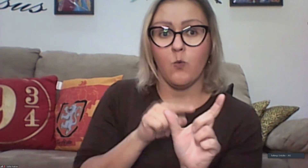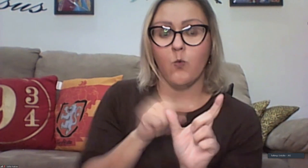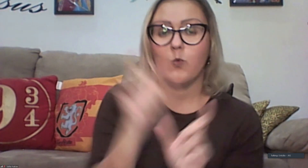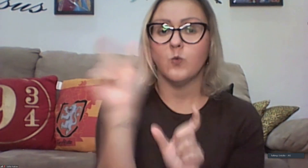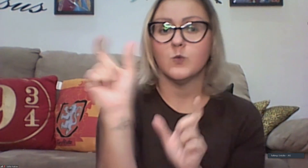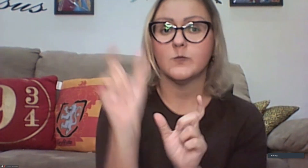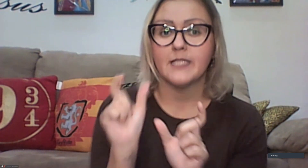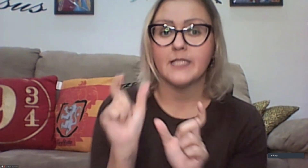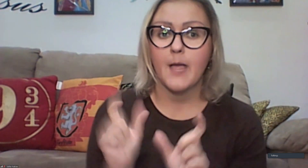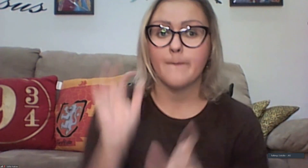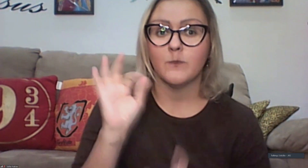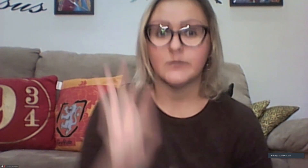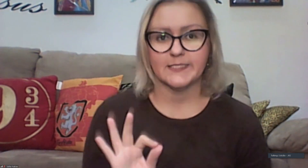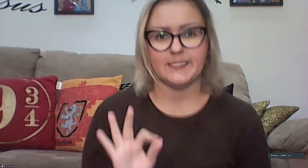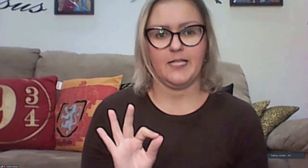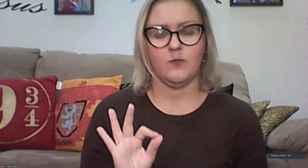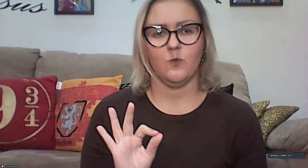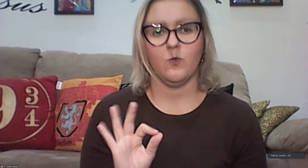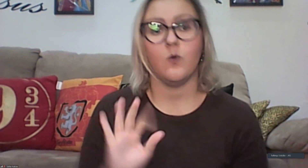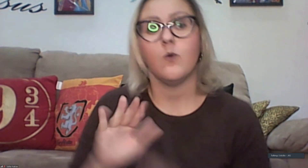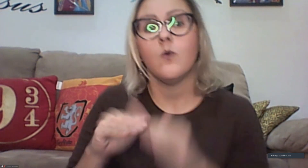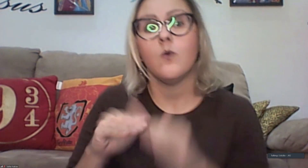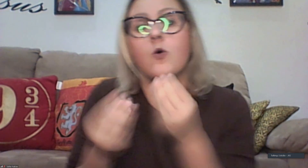utiliza palavras diferentes, a gente faz uma